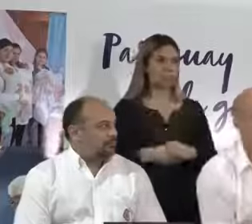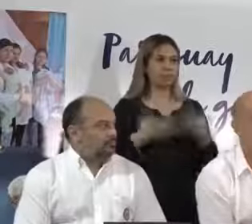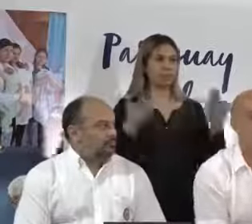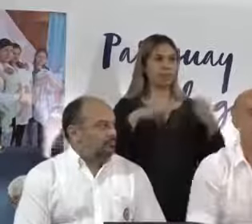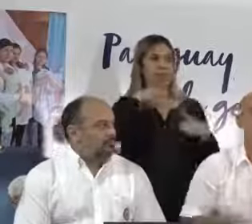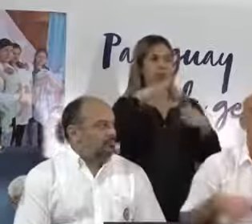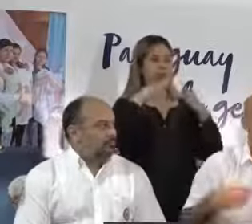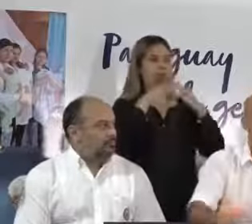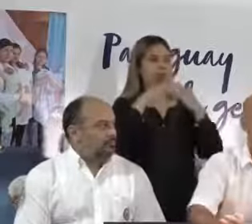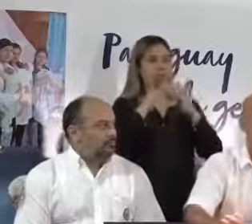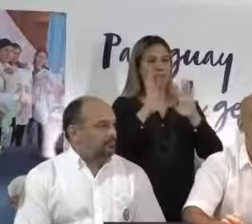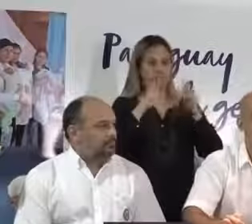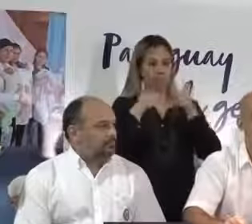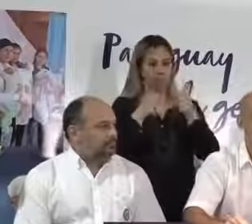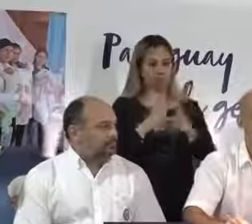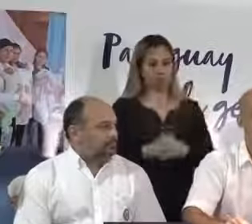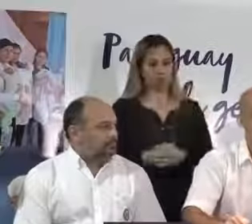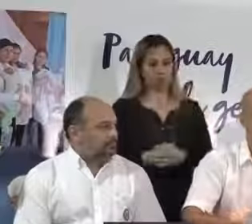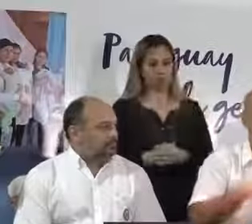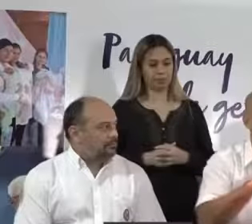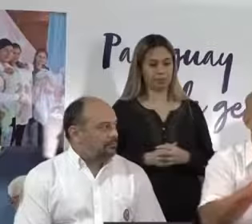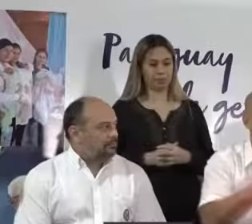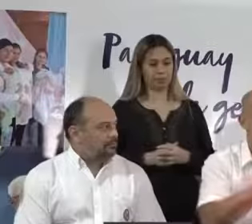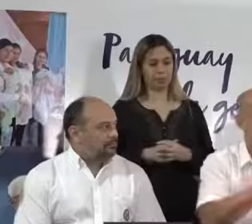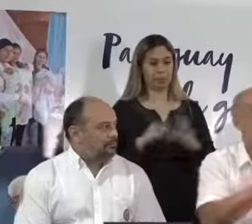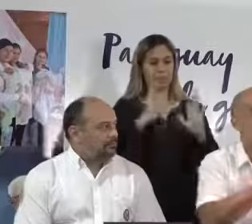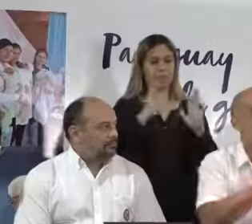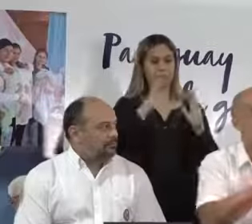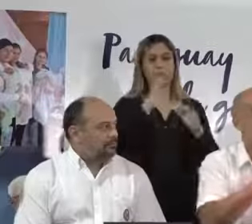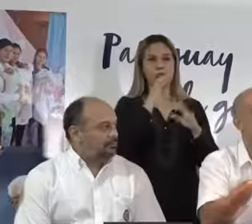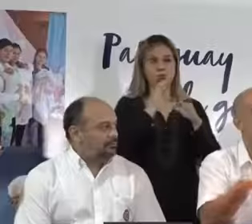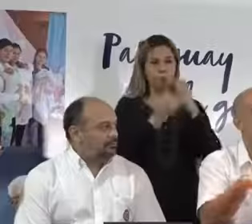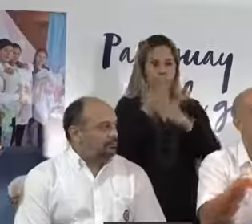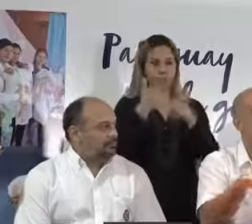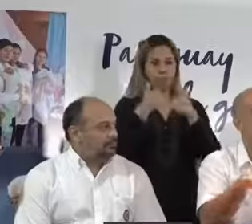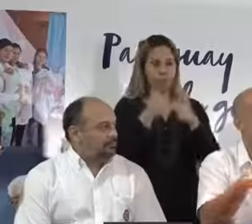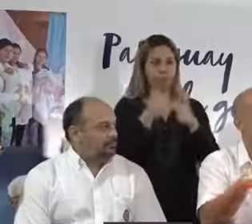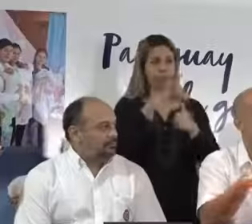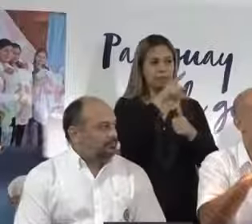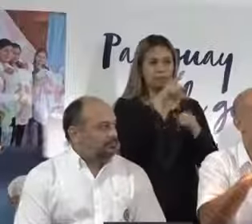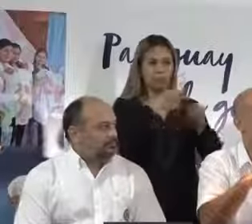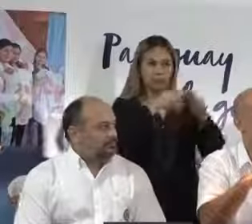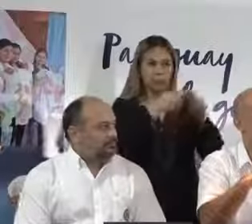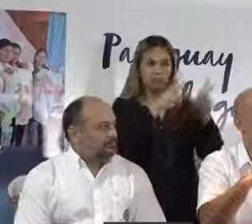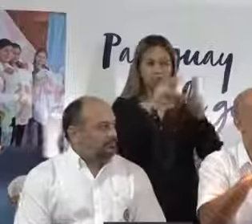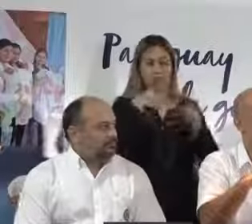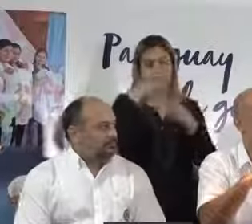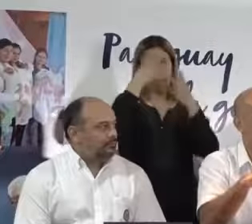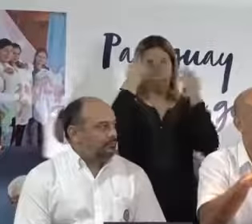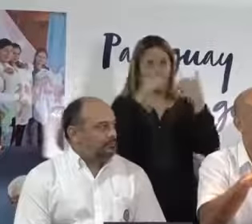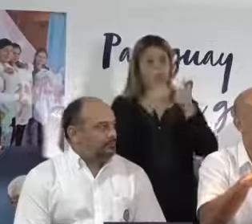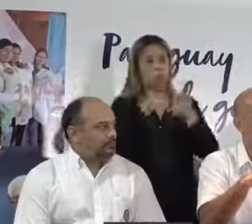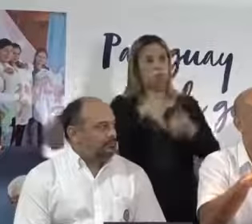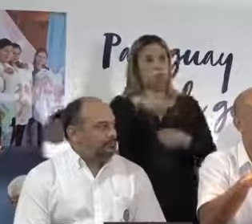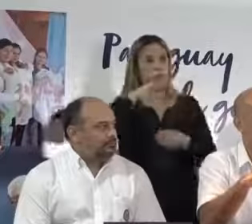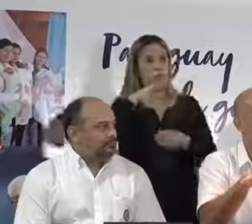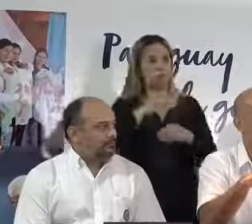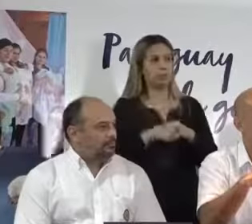preguntas, ¿verdad? Bueno, a ver, empecemos. Si me recordás la primera, por favor.